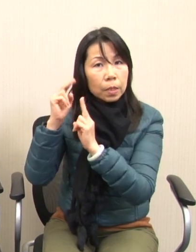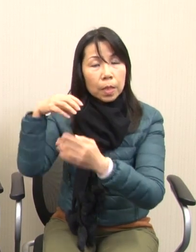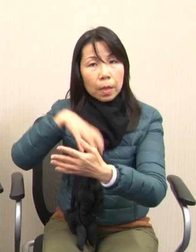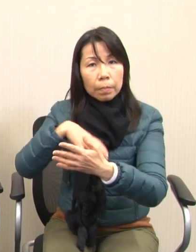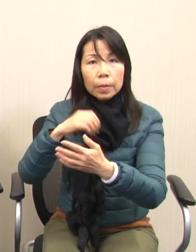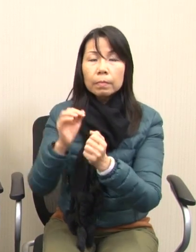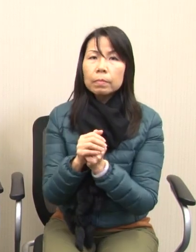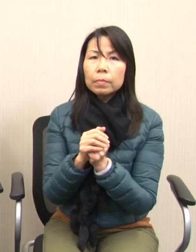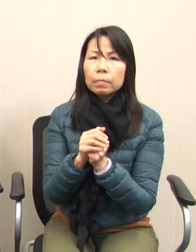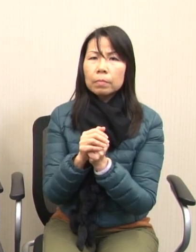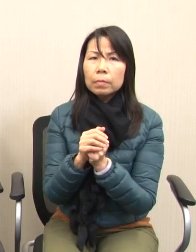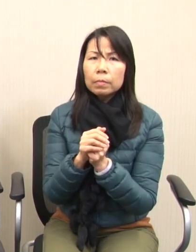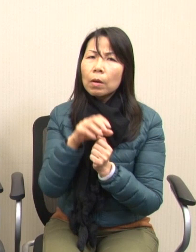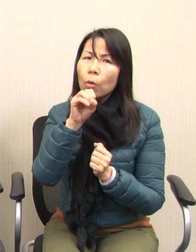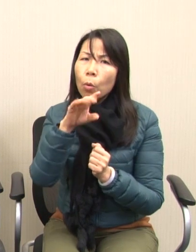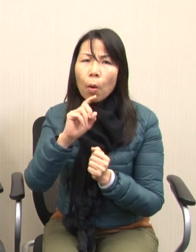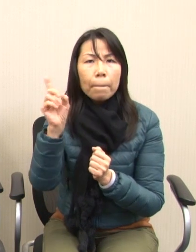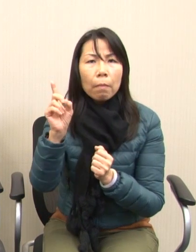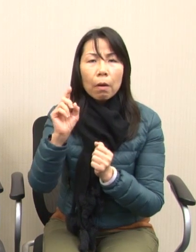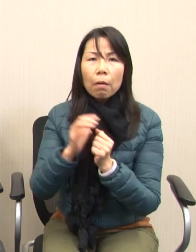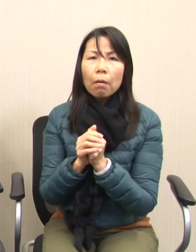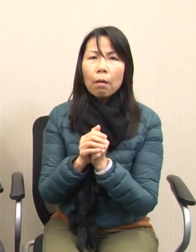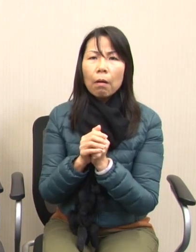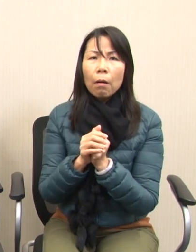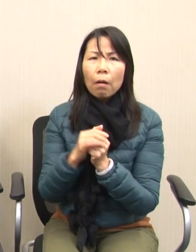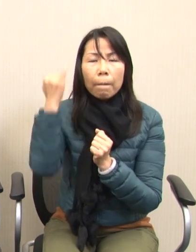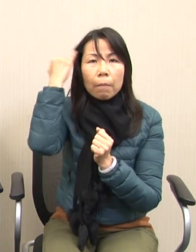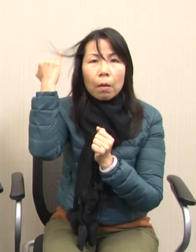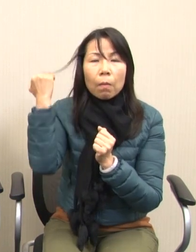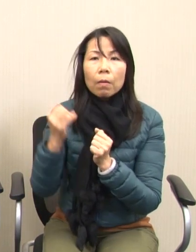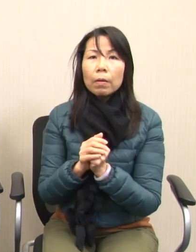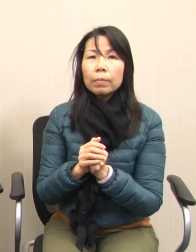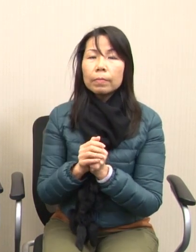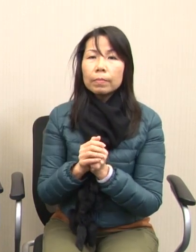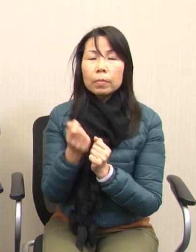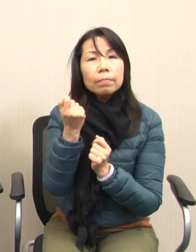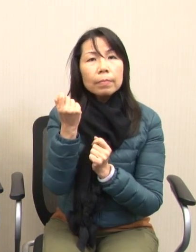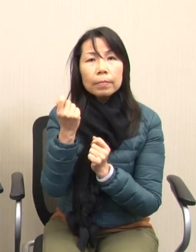說什麼說什麼在這裡說什麼啊，這麼多東西我不懂聽，很簡單，